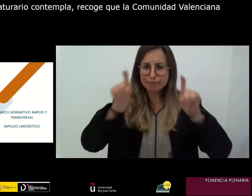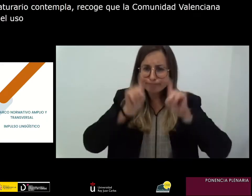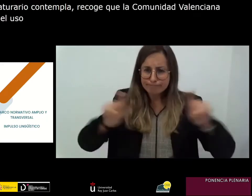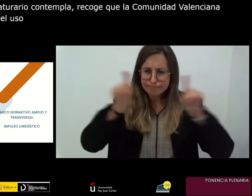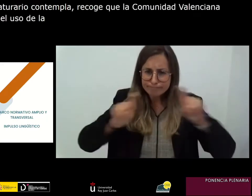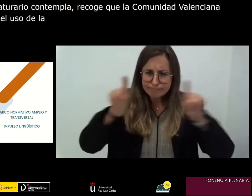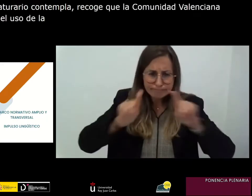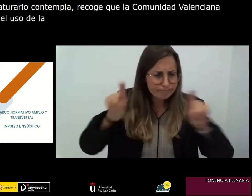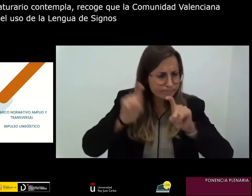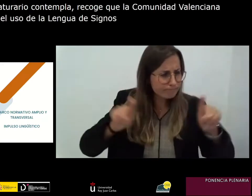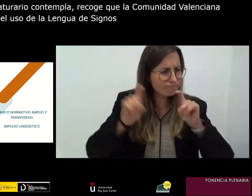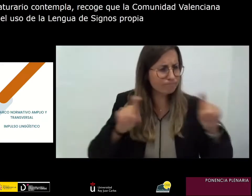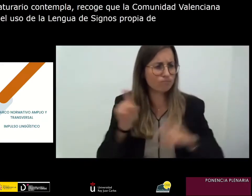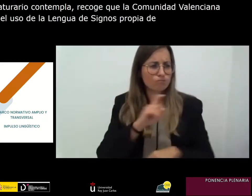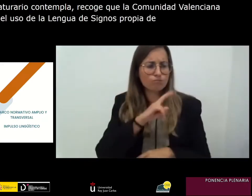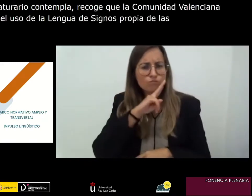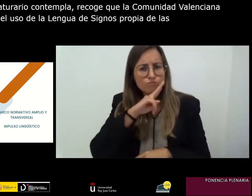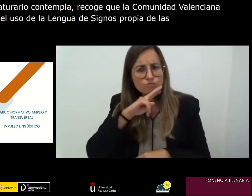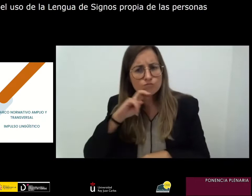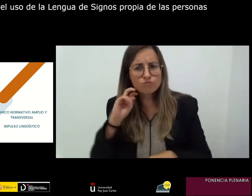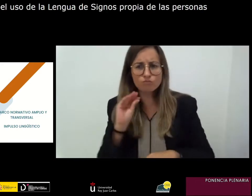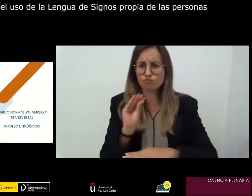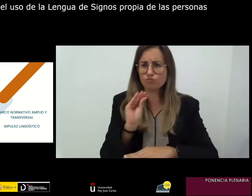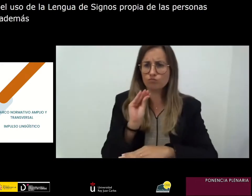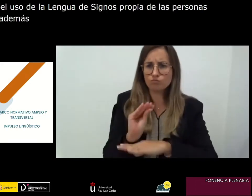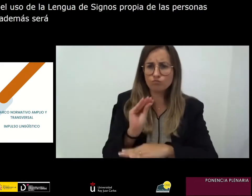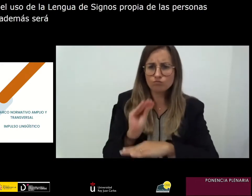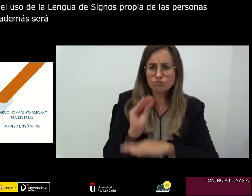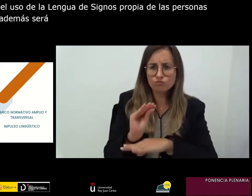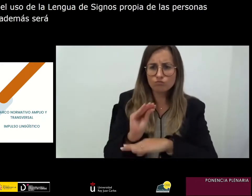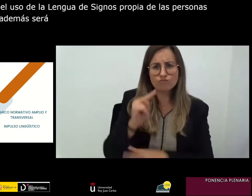sordas, que además será objeto de enseñanza,